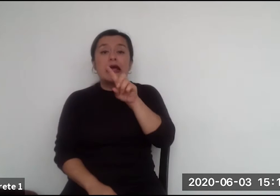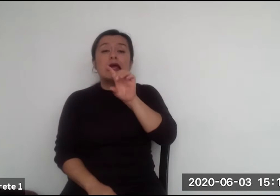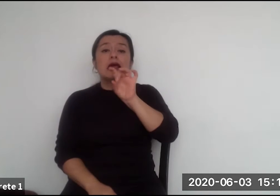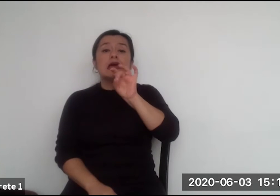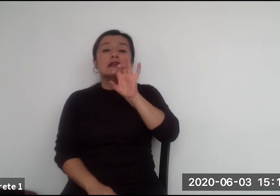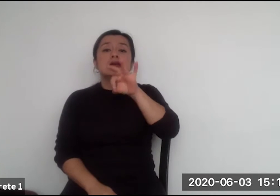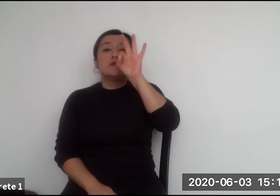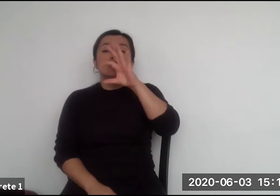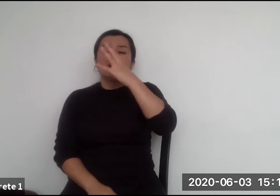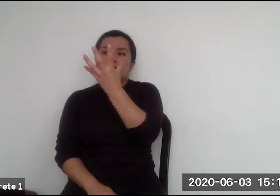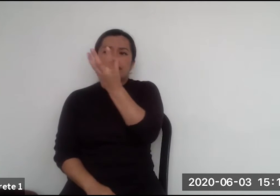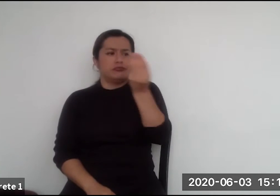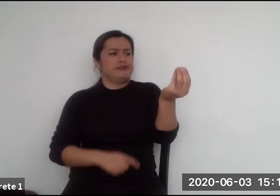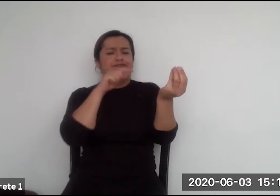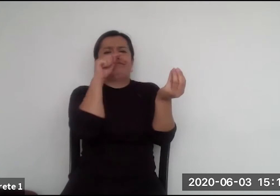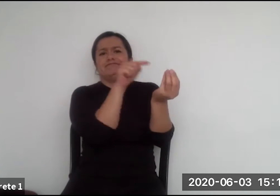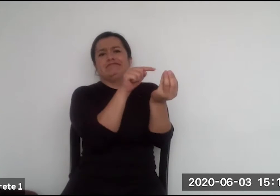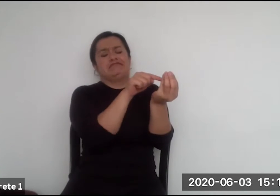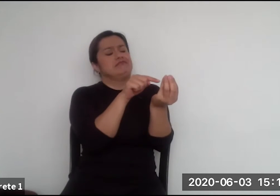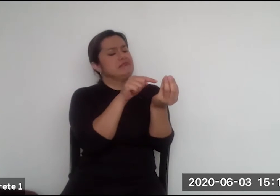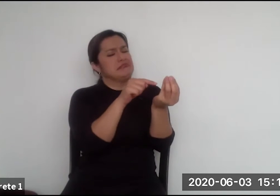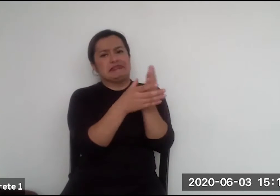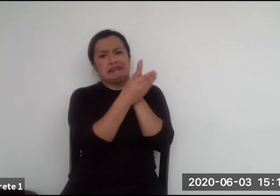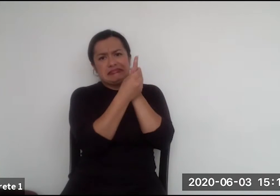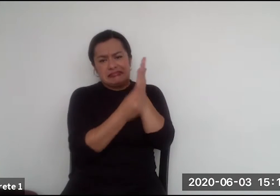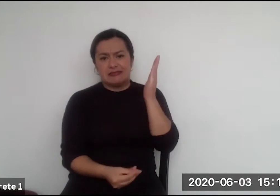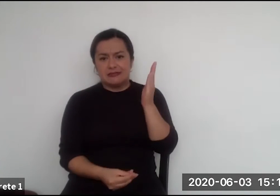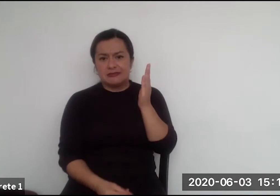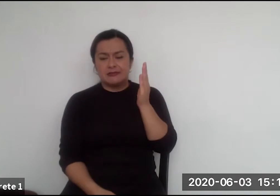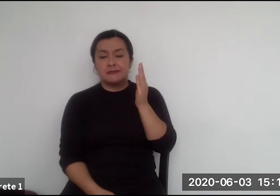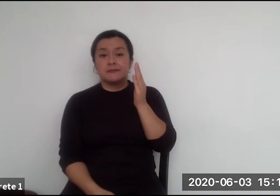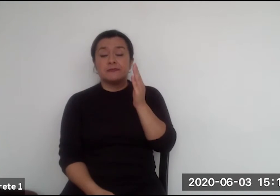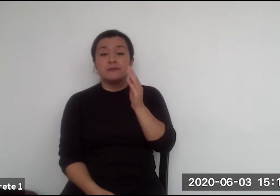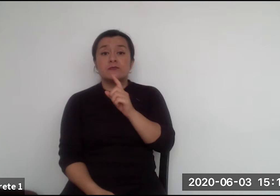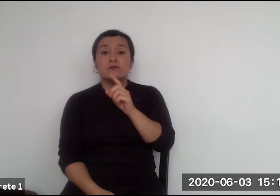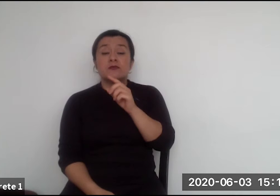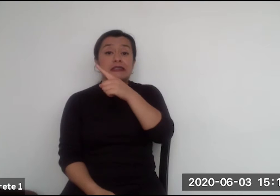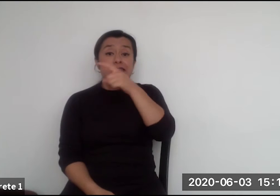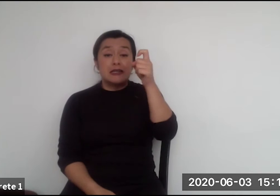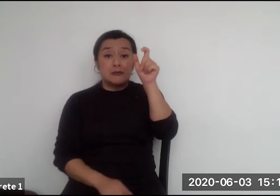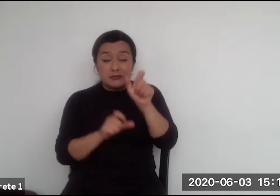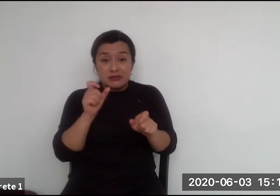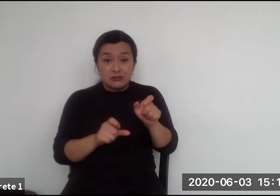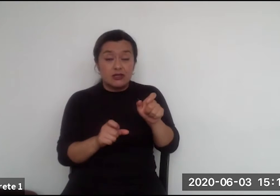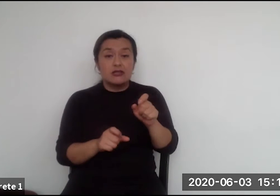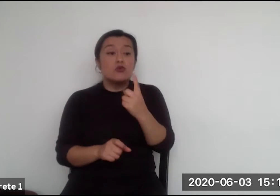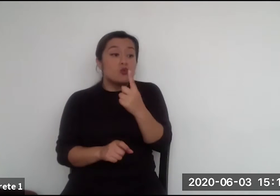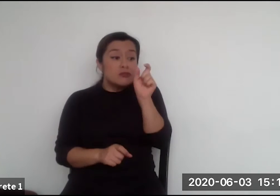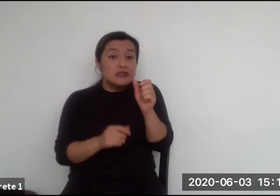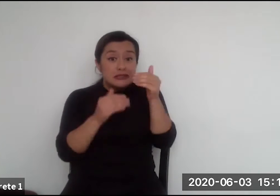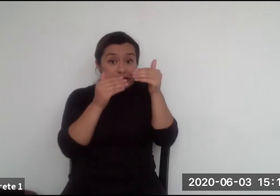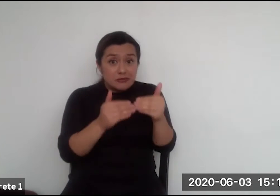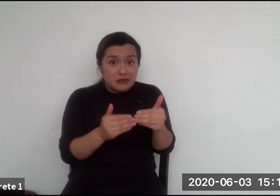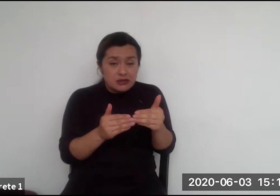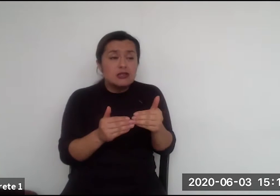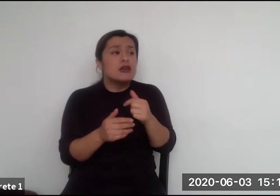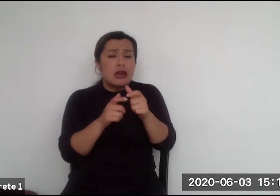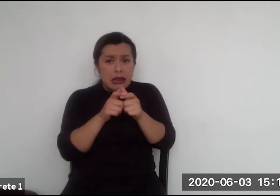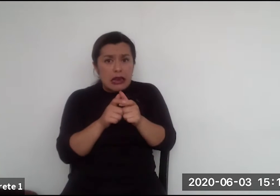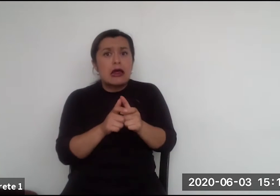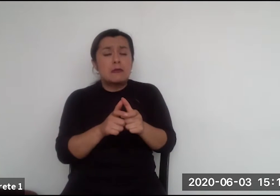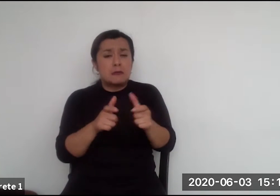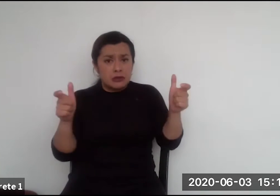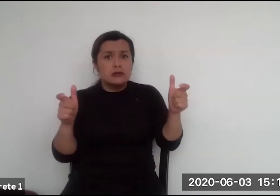una de cada 7 personas con discapacidad discapacidad viven la mayoría